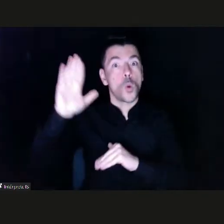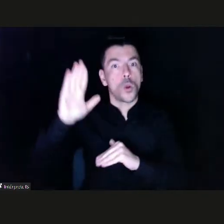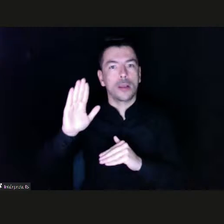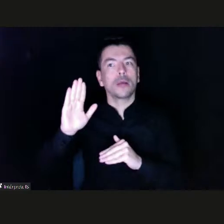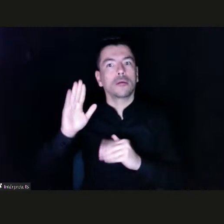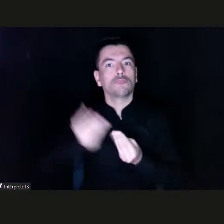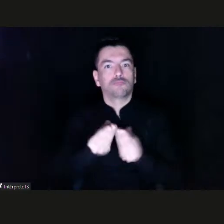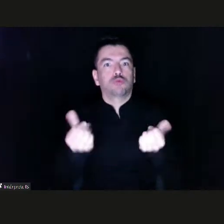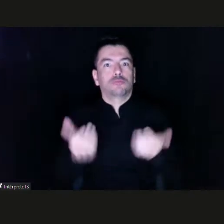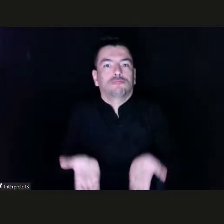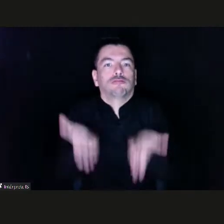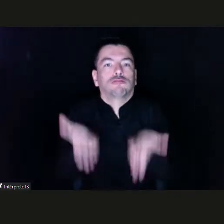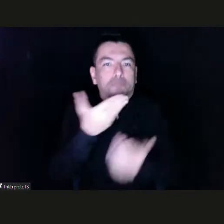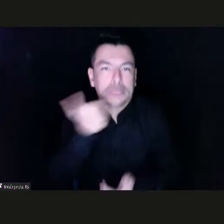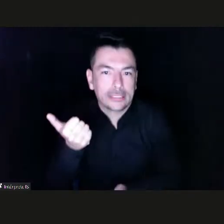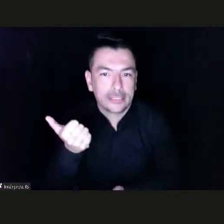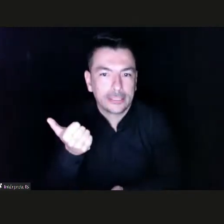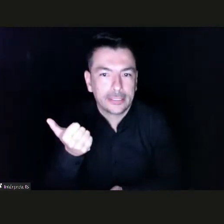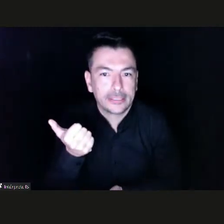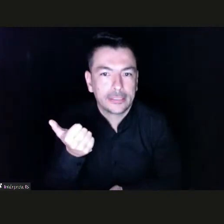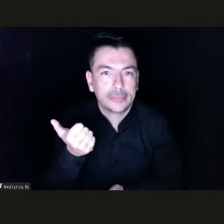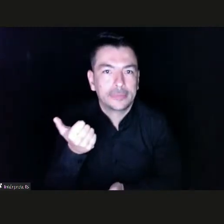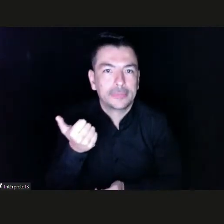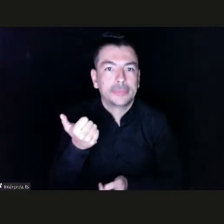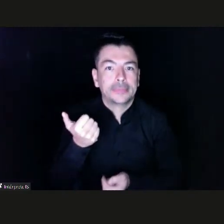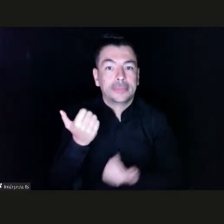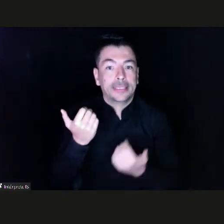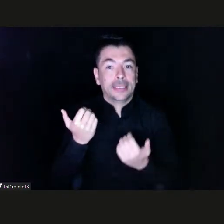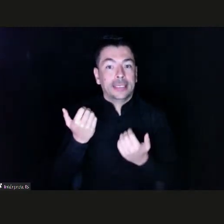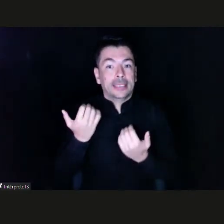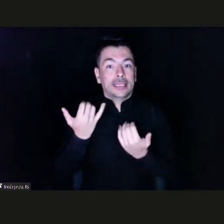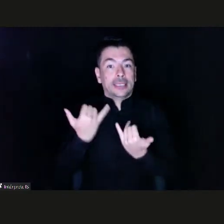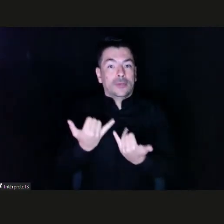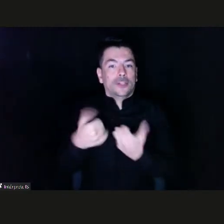sobre los servicios modernos facilitados por medios digitales